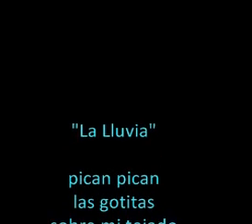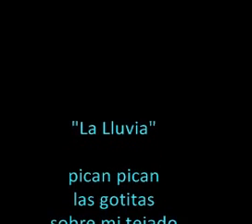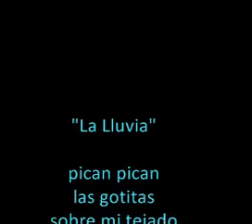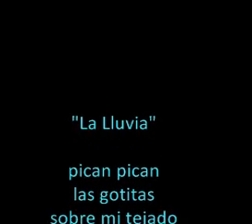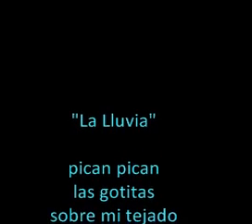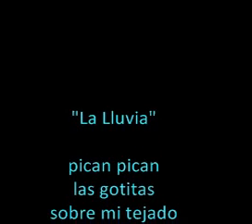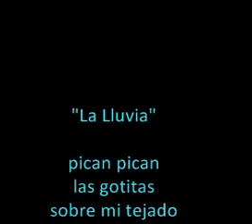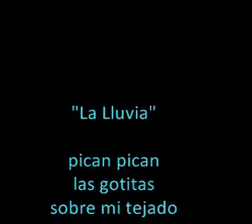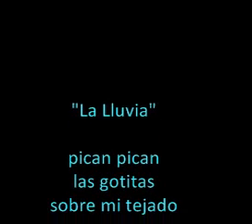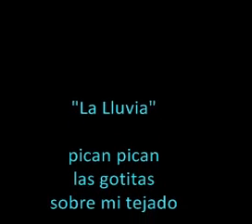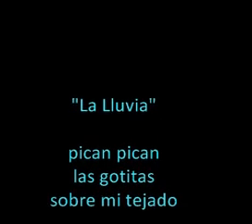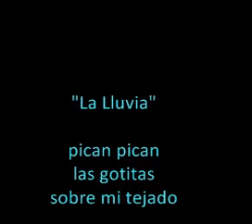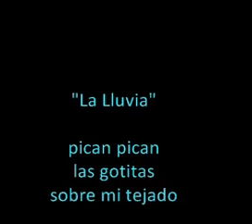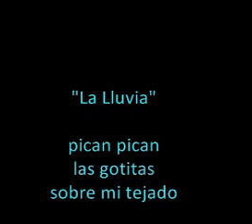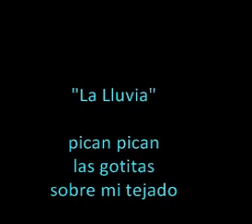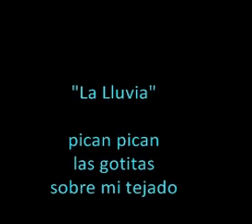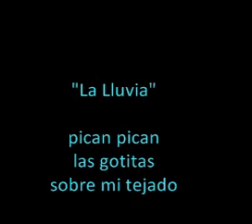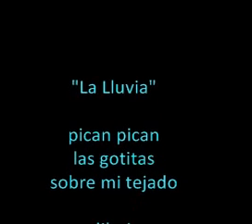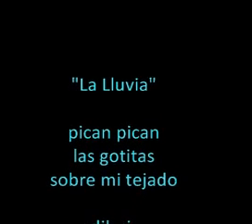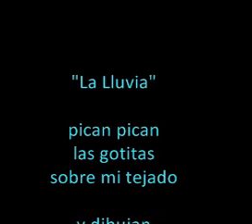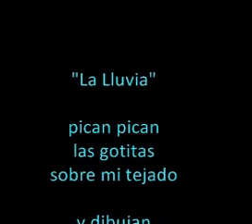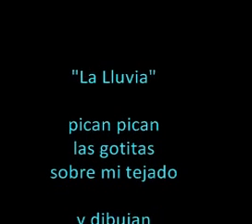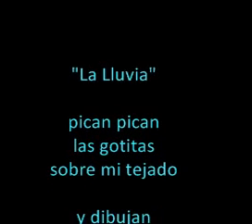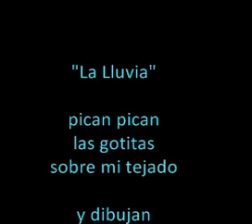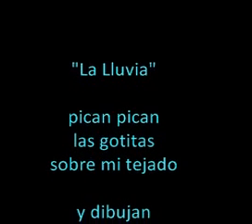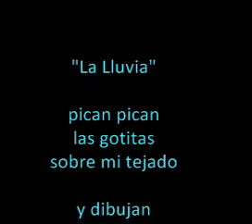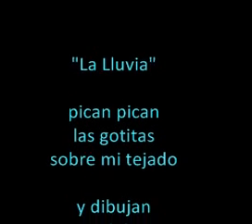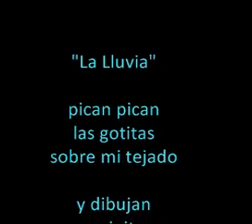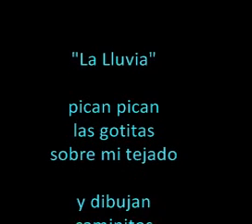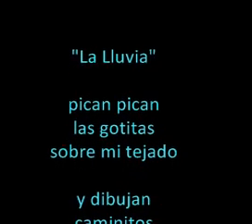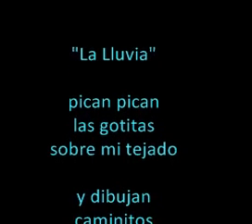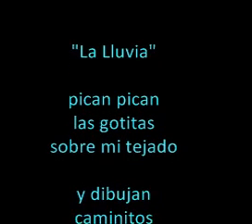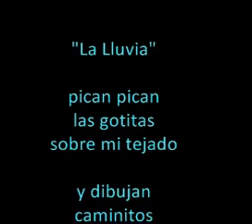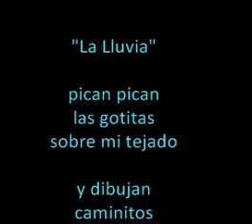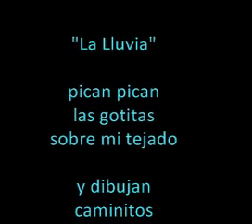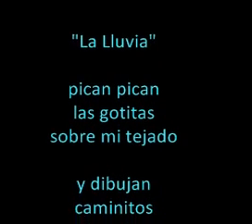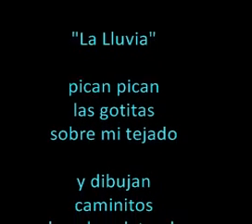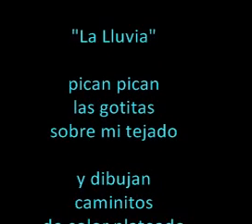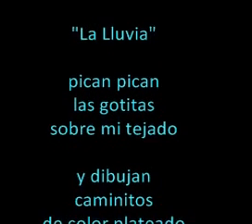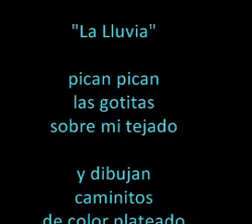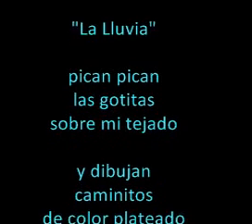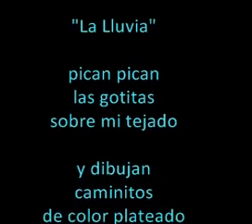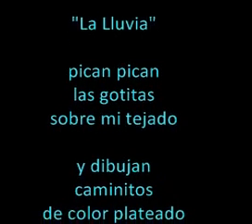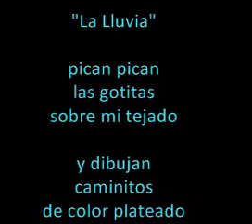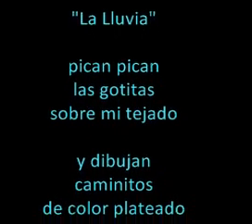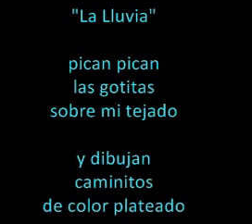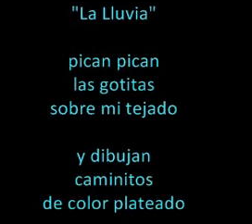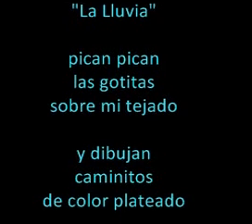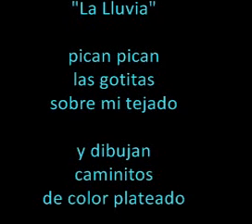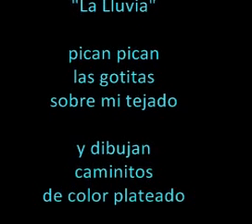gotitas sobre mi tejado y dibujan